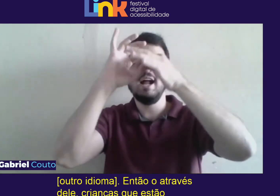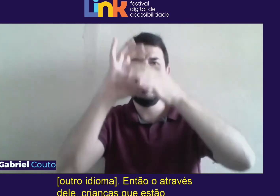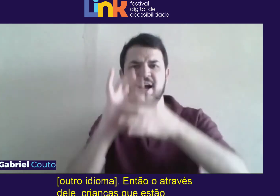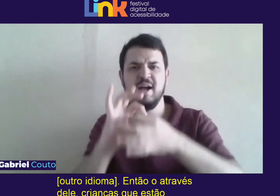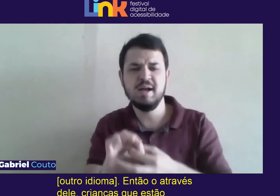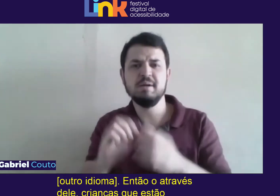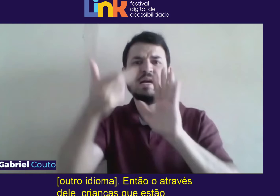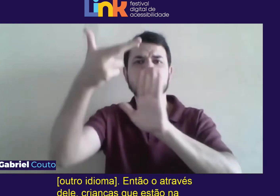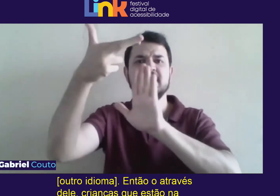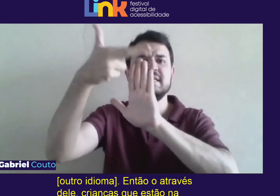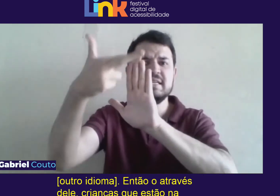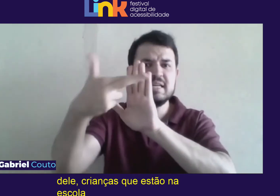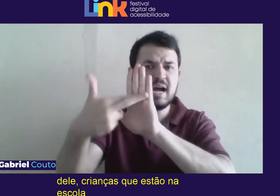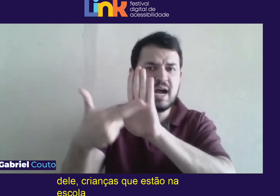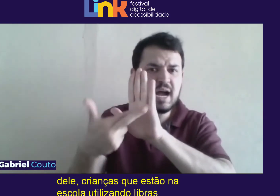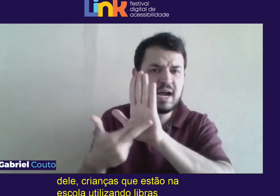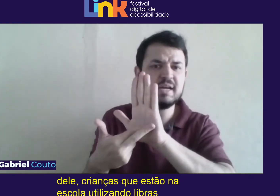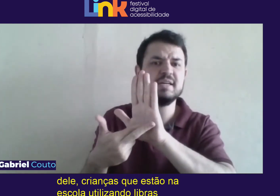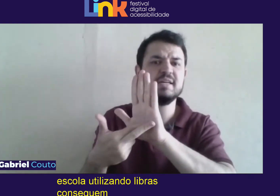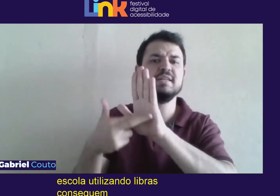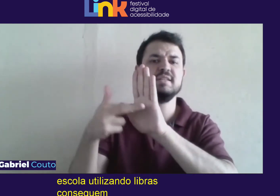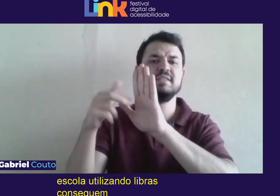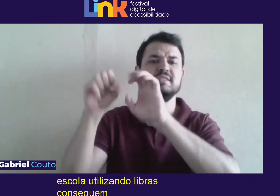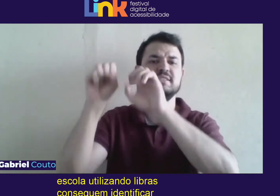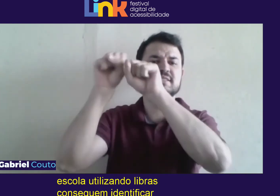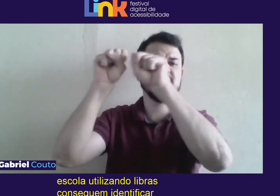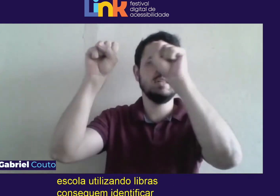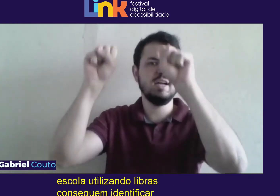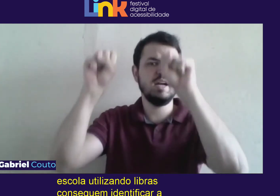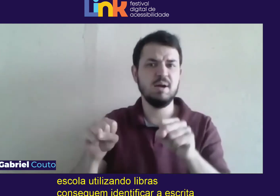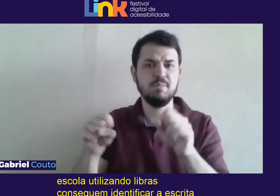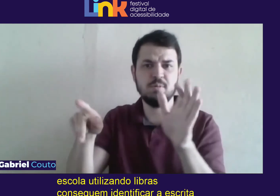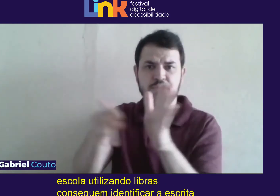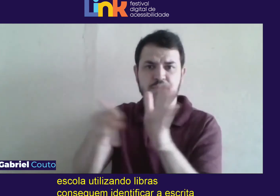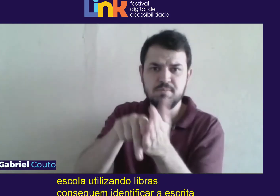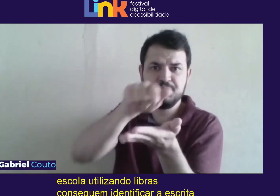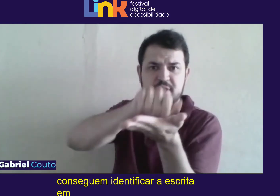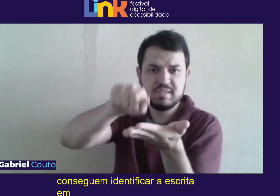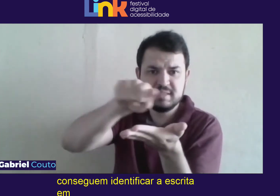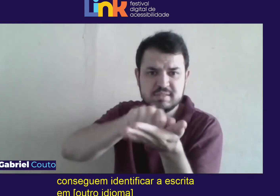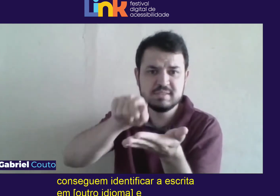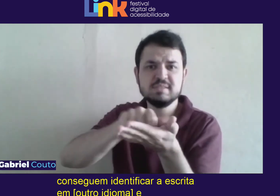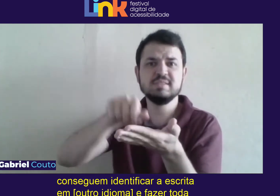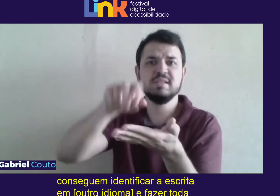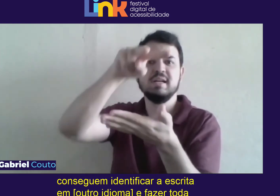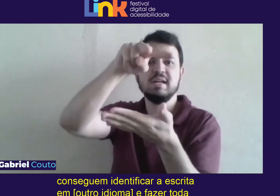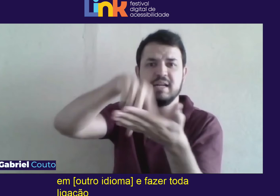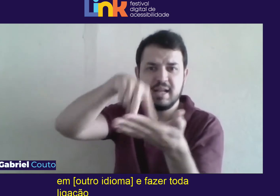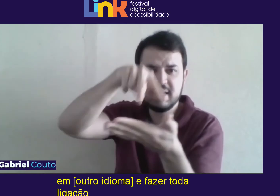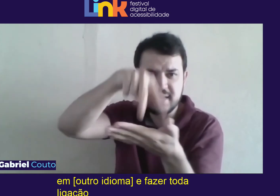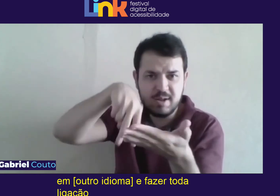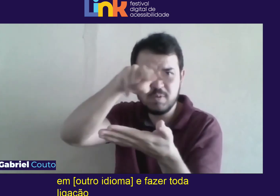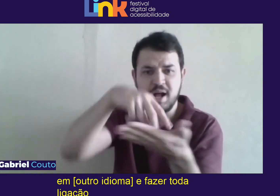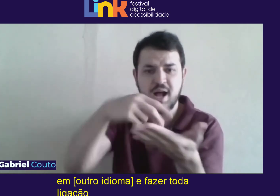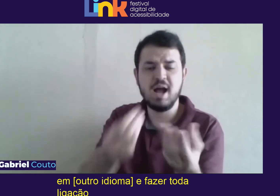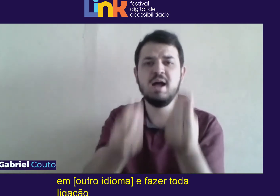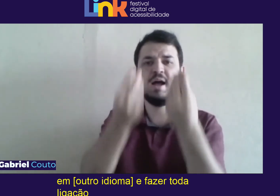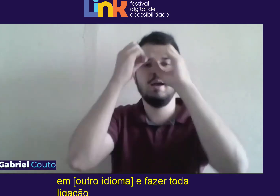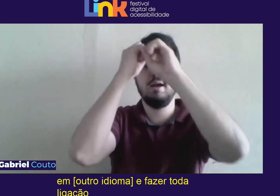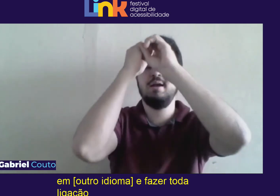a escrita em Signwright e fazer toda a ligação, né, que elas precisam para poder absorver todo o